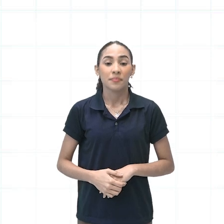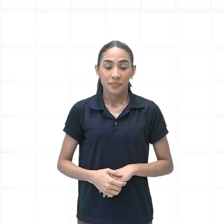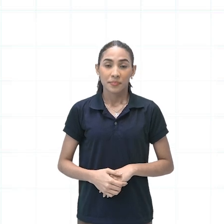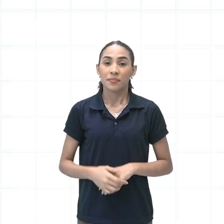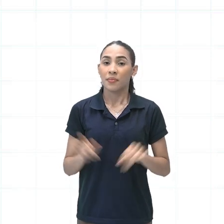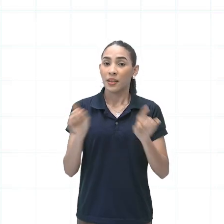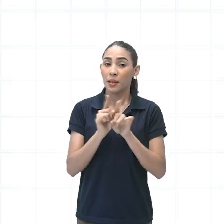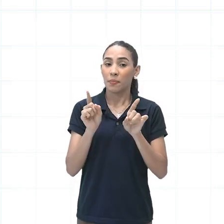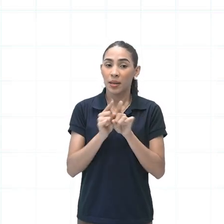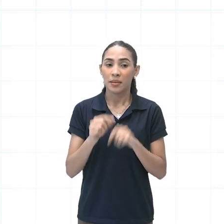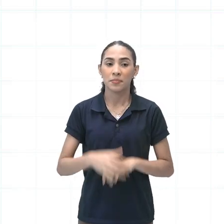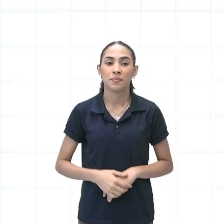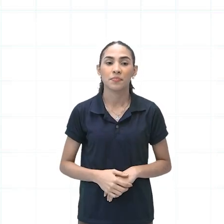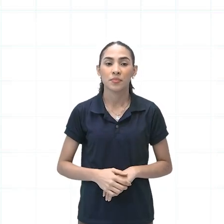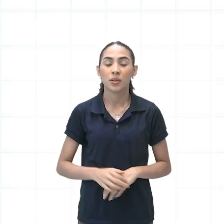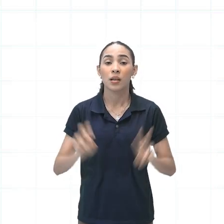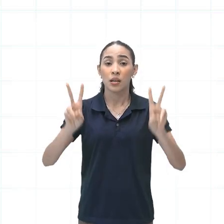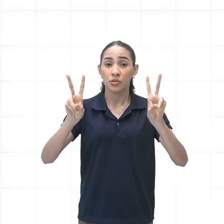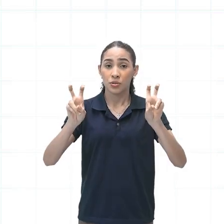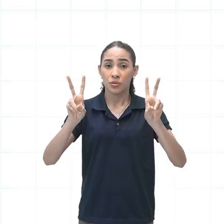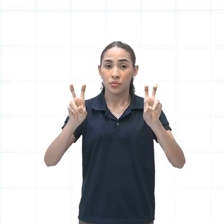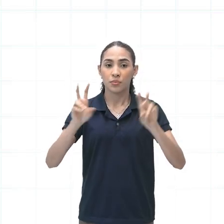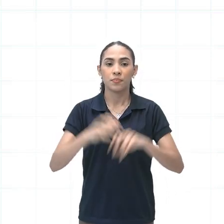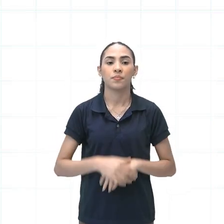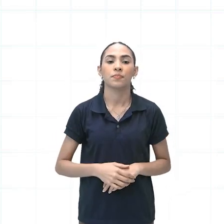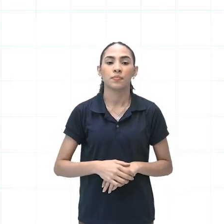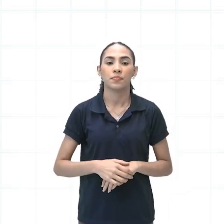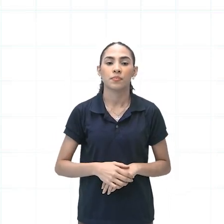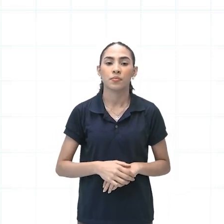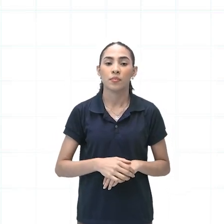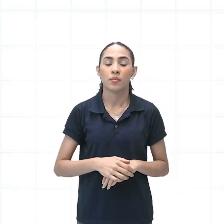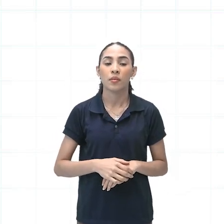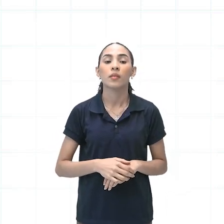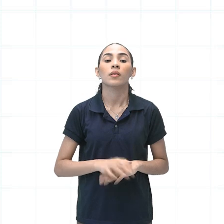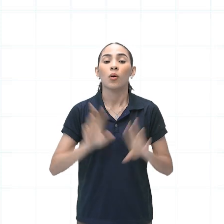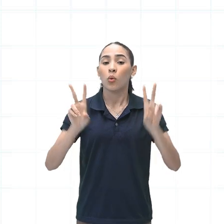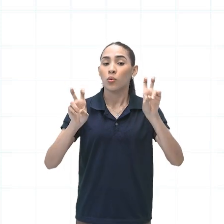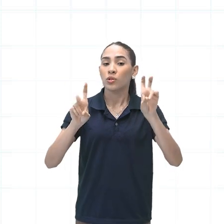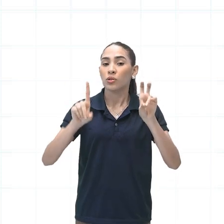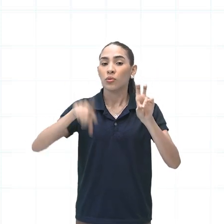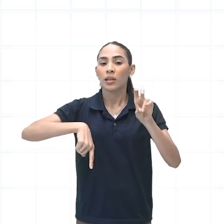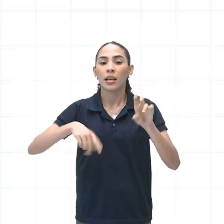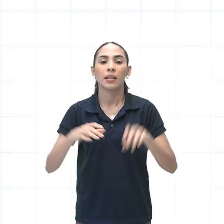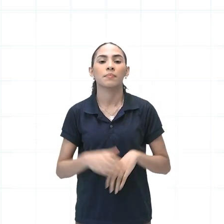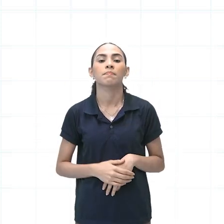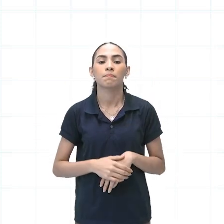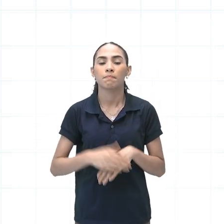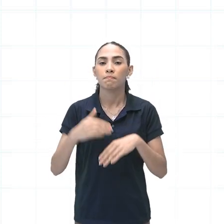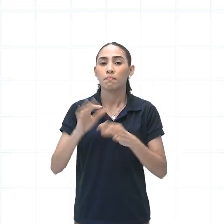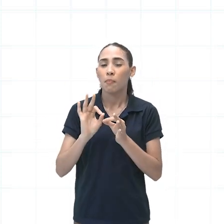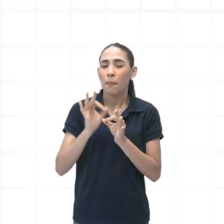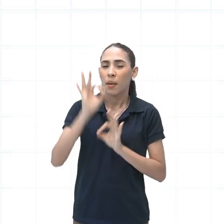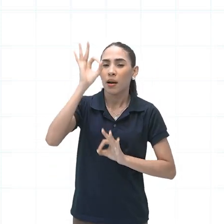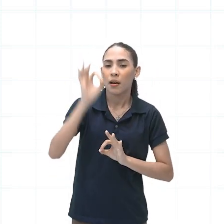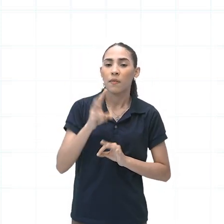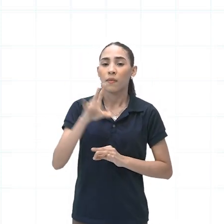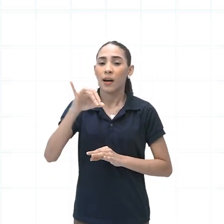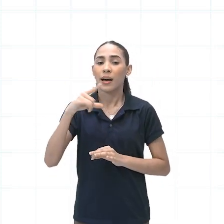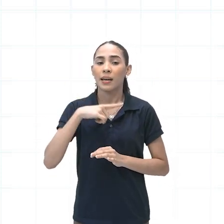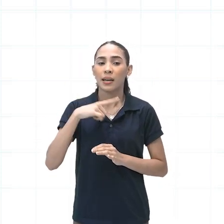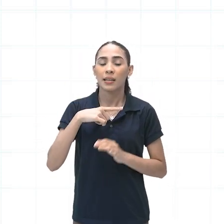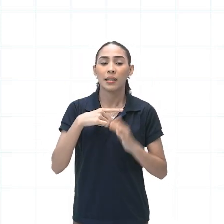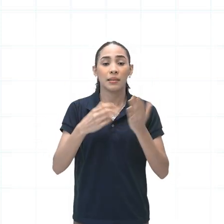disso, seguindo adiante, o título. O título é justamente um agrupamento mais amplo, que vai se subdividir